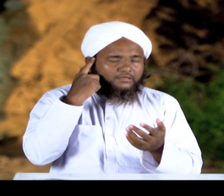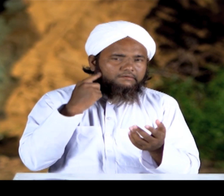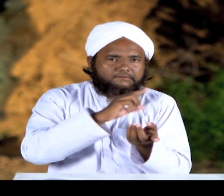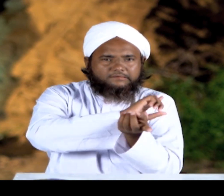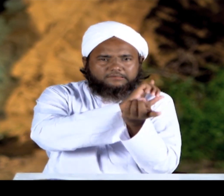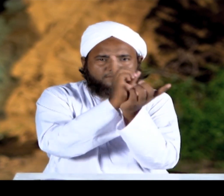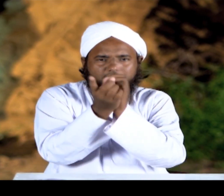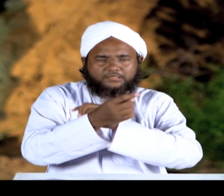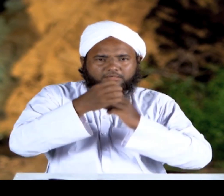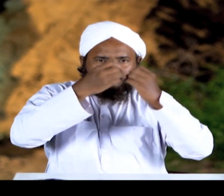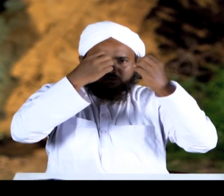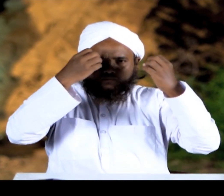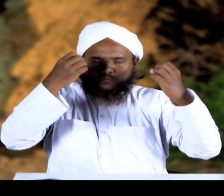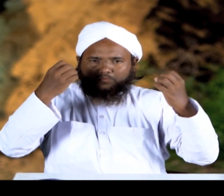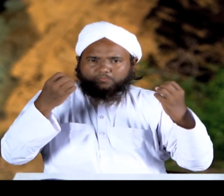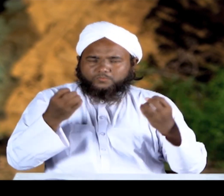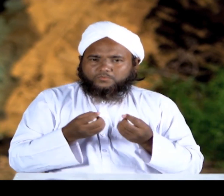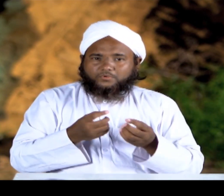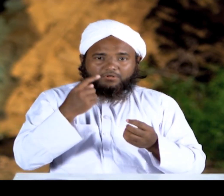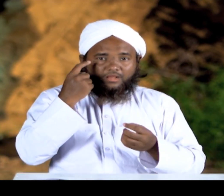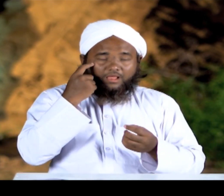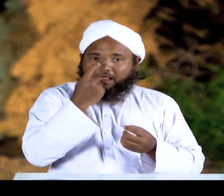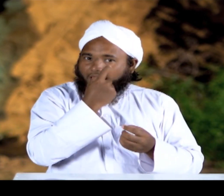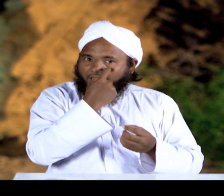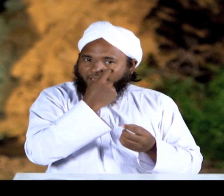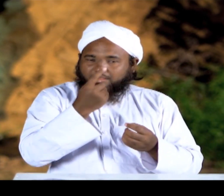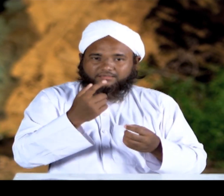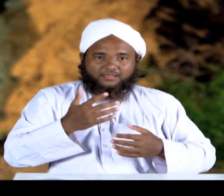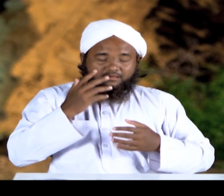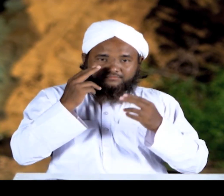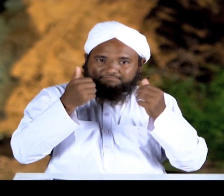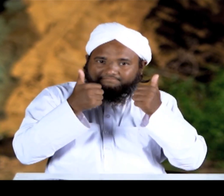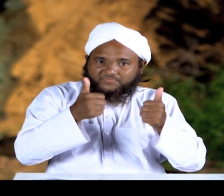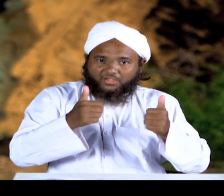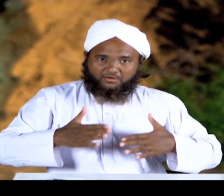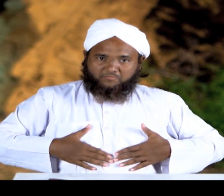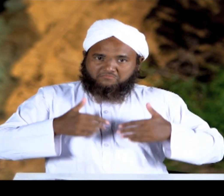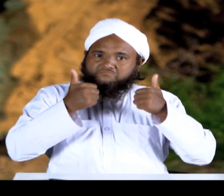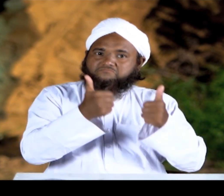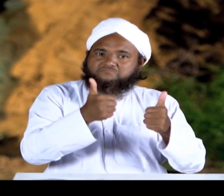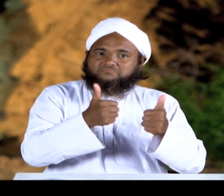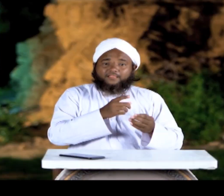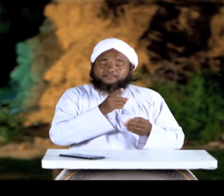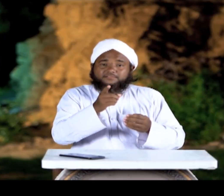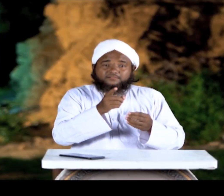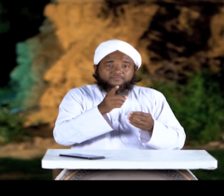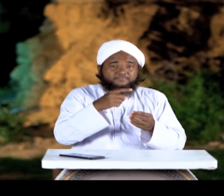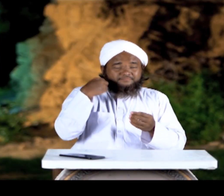کی سیاہی نور میں تبدیل ہو گئی، آنکھیں اور پیٹ بھی درست ہو گئے۔ جب وہ نورانی بزرگ واپس جانے کے لیے